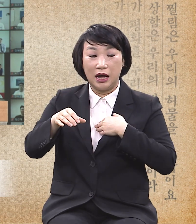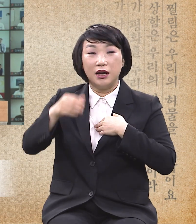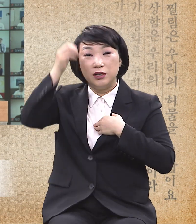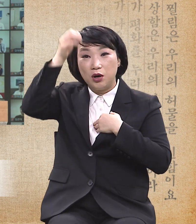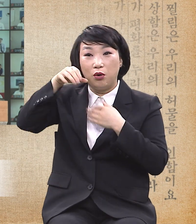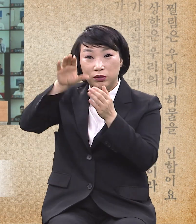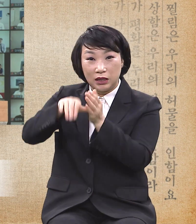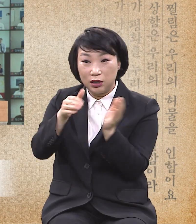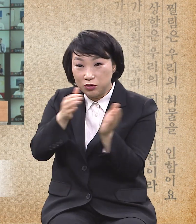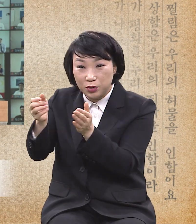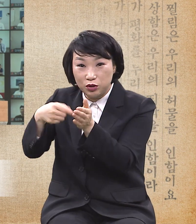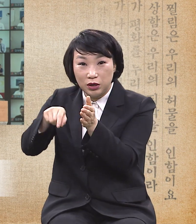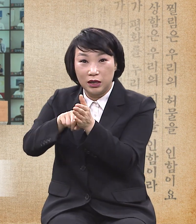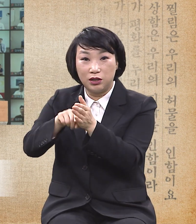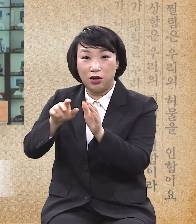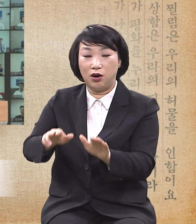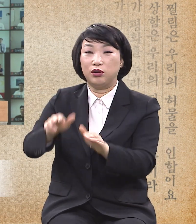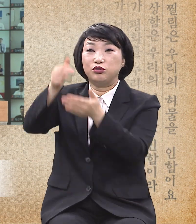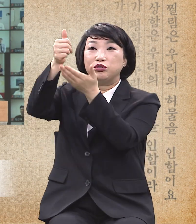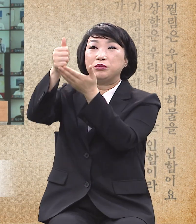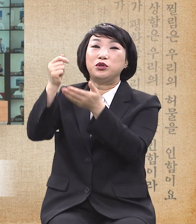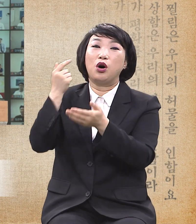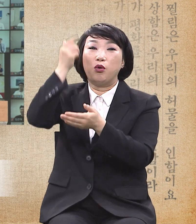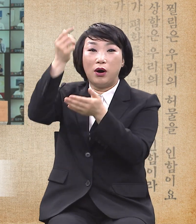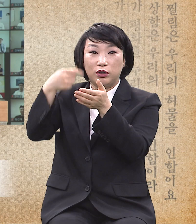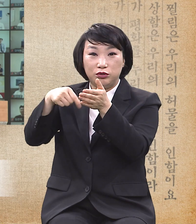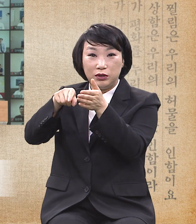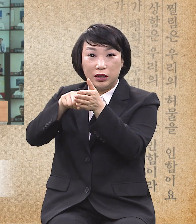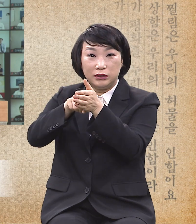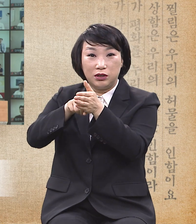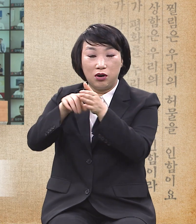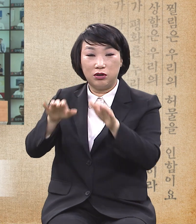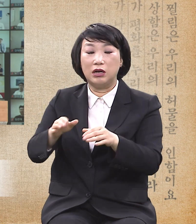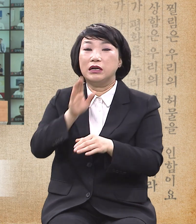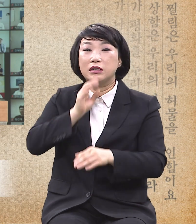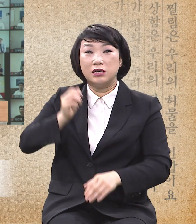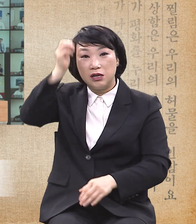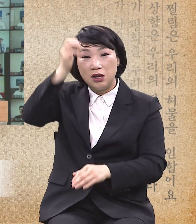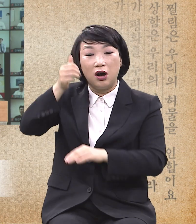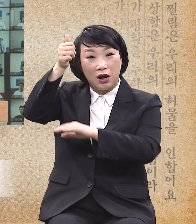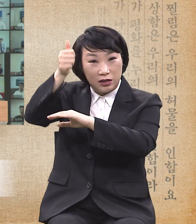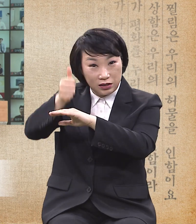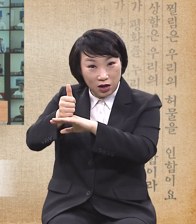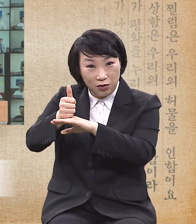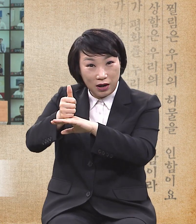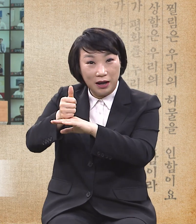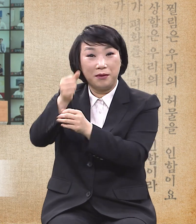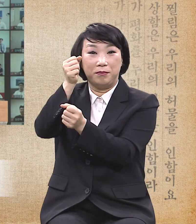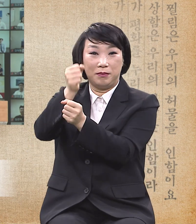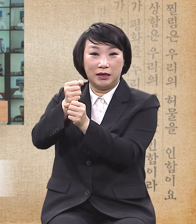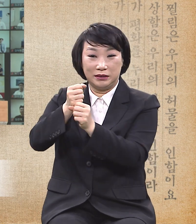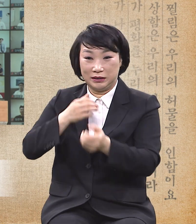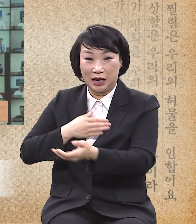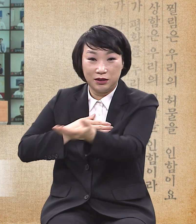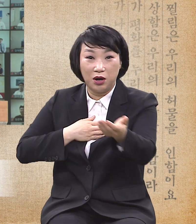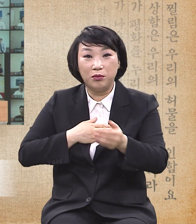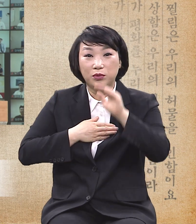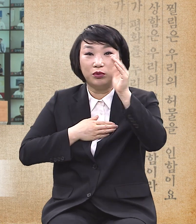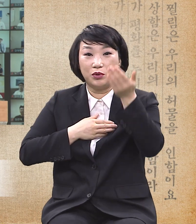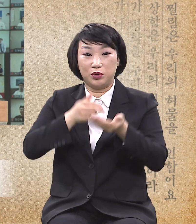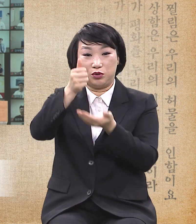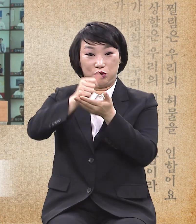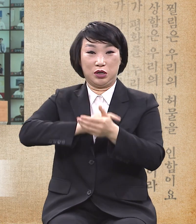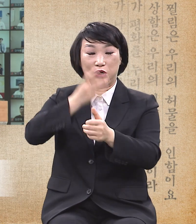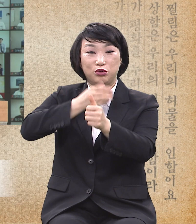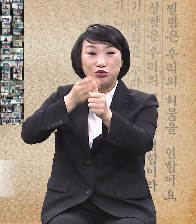영혼의 때를 위하여 주님 영광을 위해서 신령한 작품을 내는 여러분 되기를